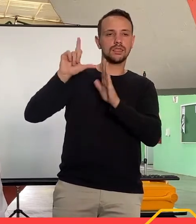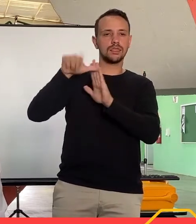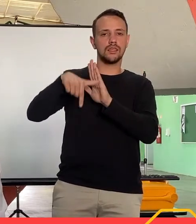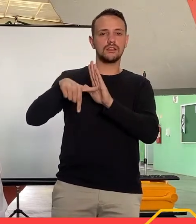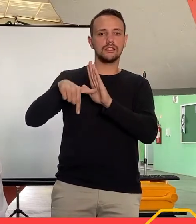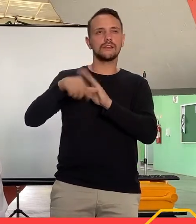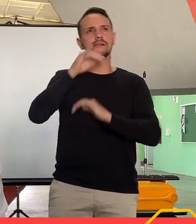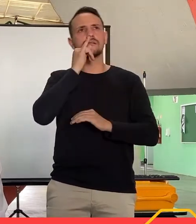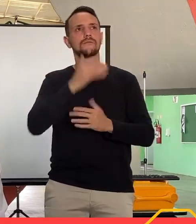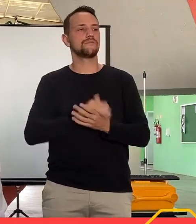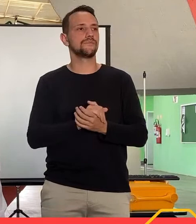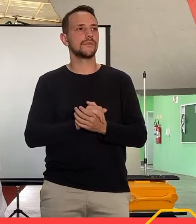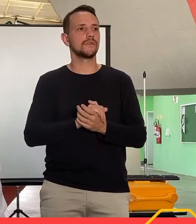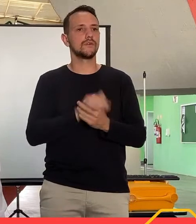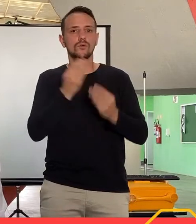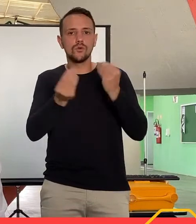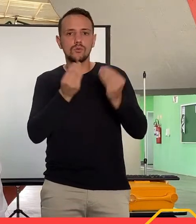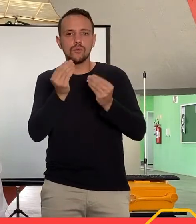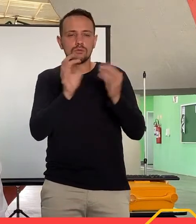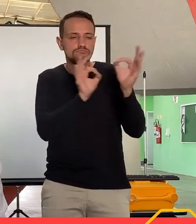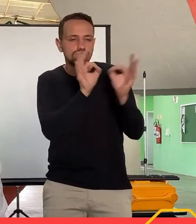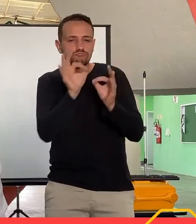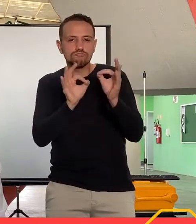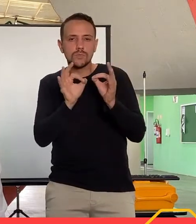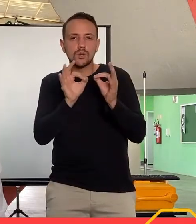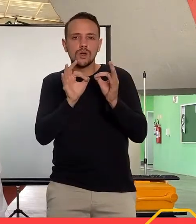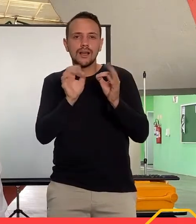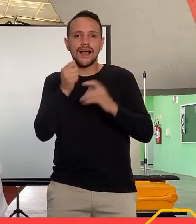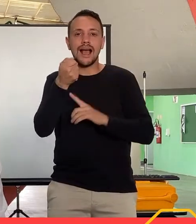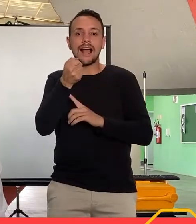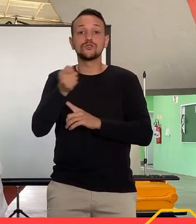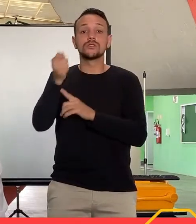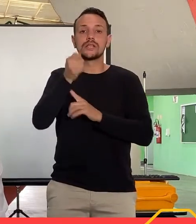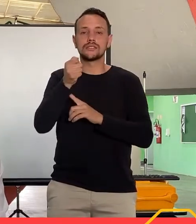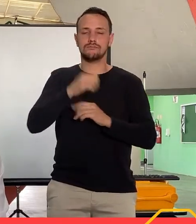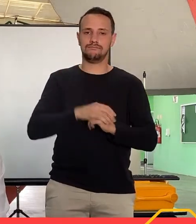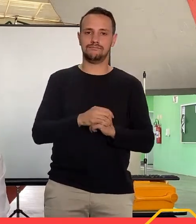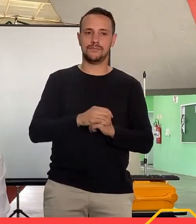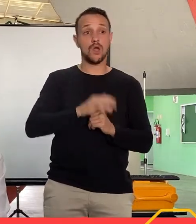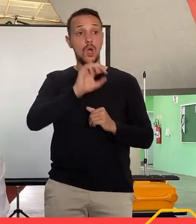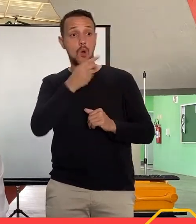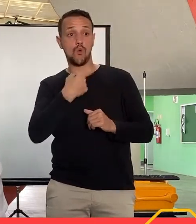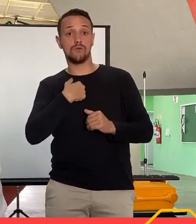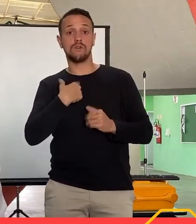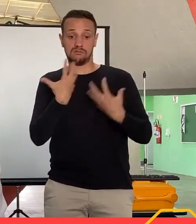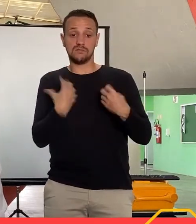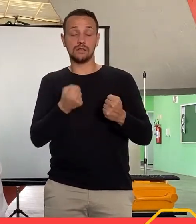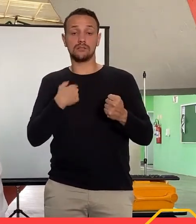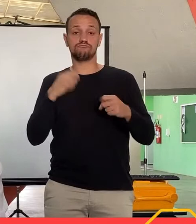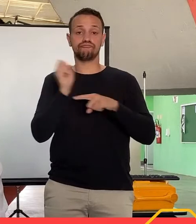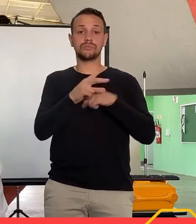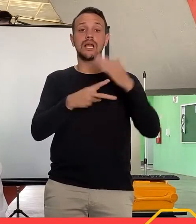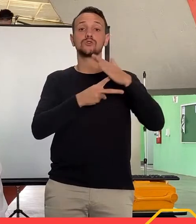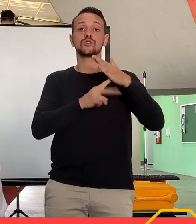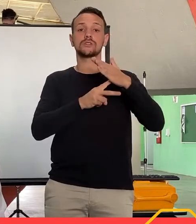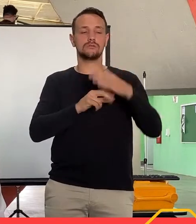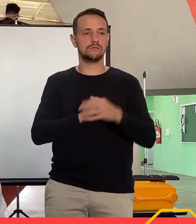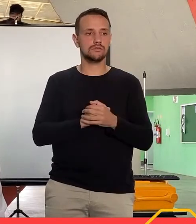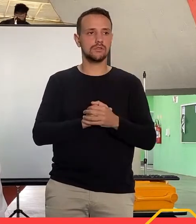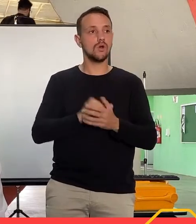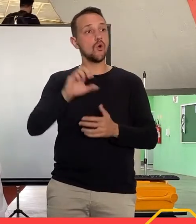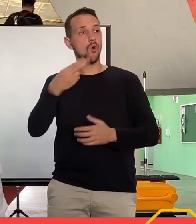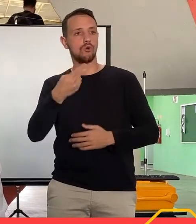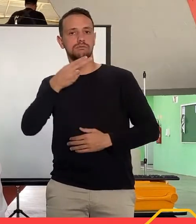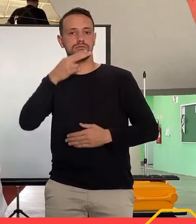O direito de organizar uma associação, o direito de se sindicalizar, o direito de votar, o